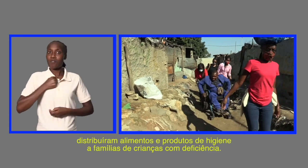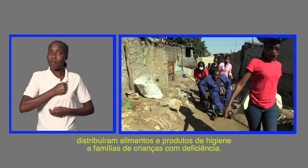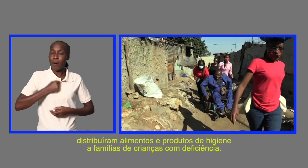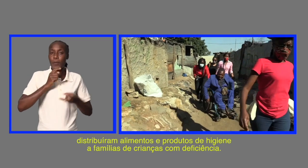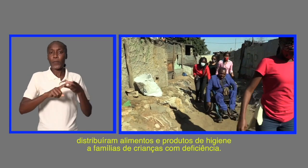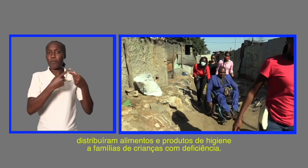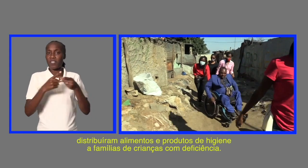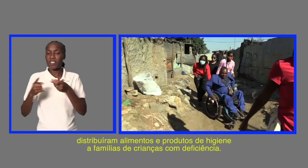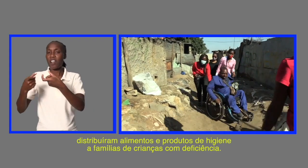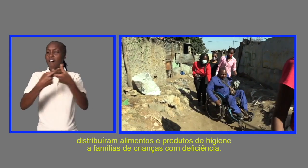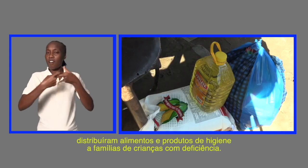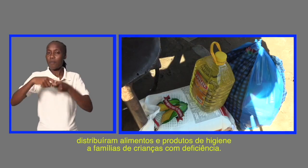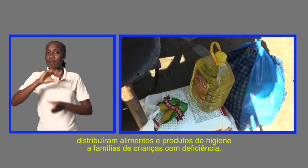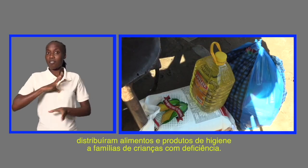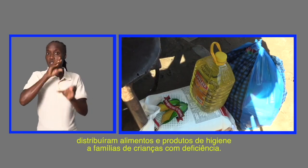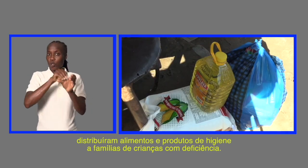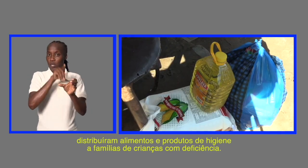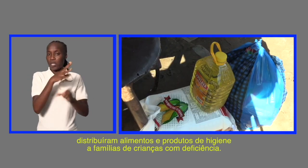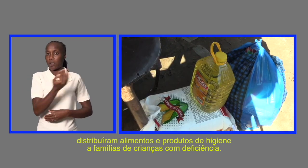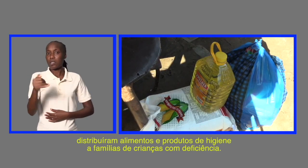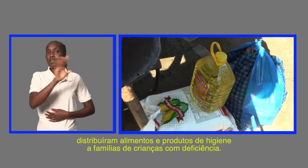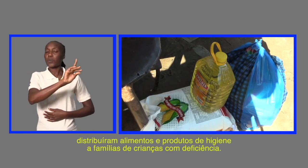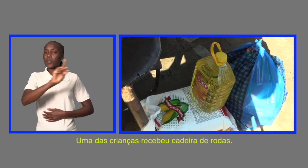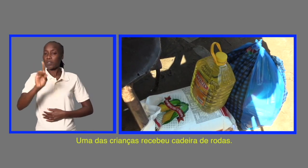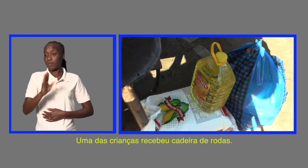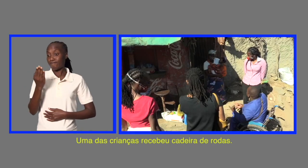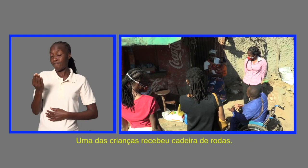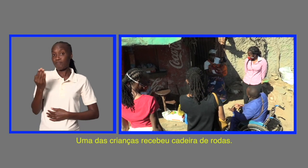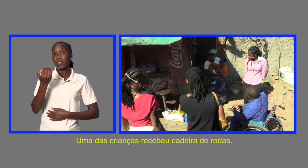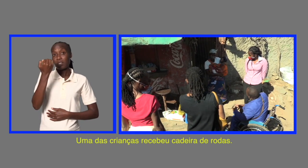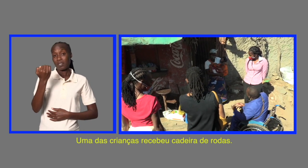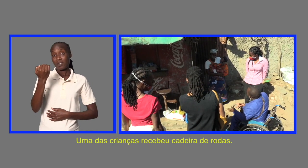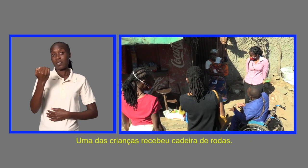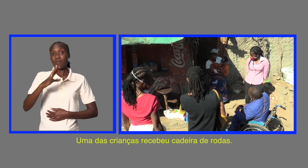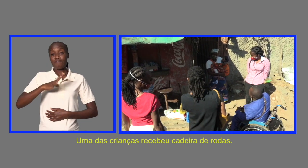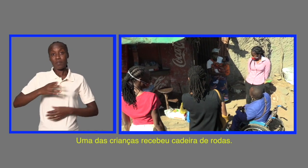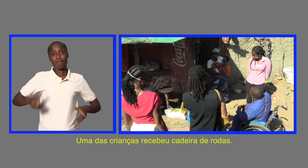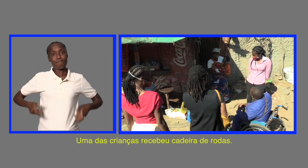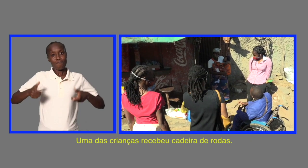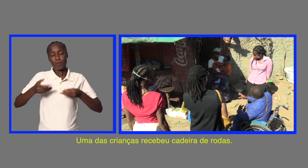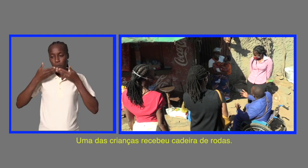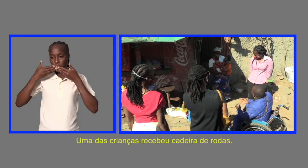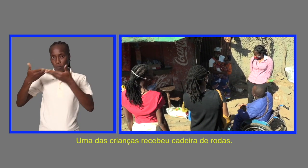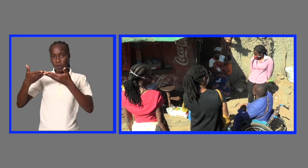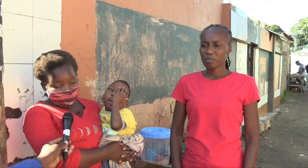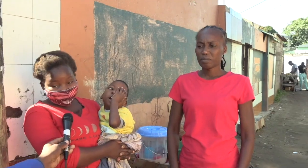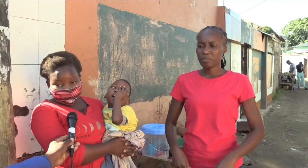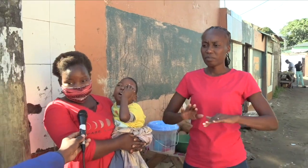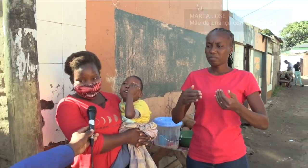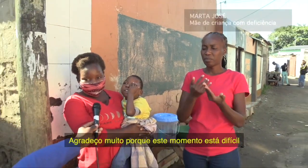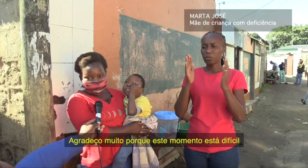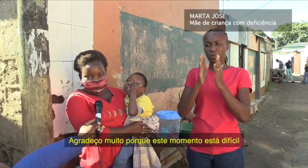produtos de higiene a famílias com crianças com deficiência. Uma das crianças recebeu cadeira de rodas.